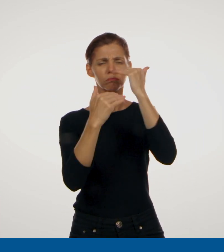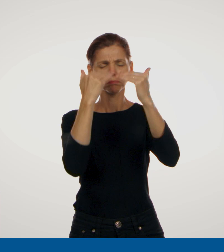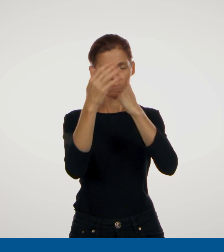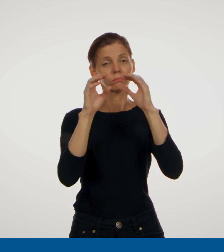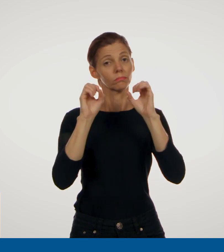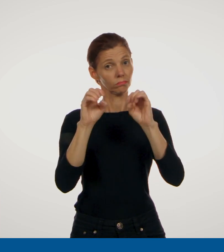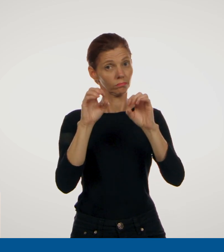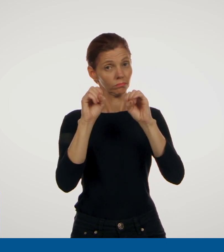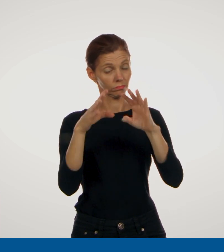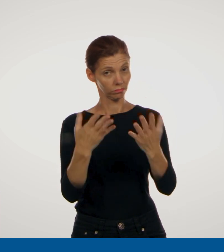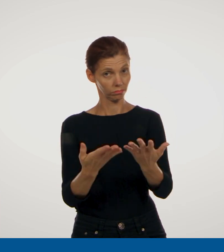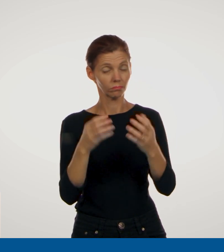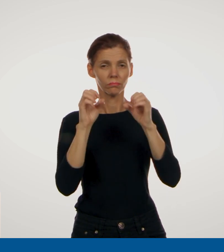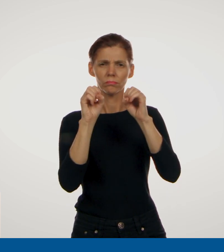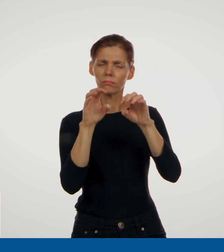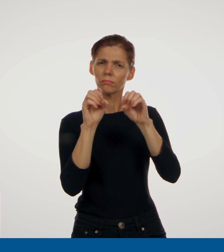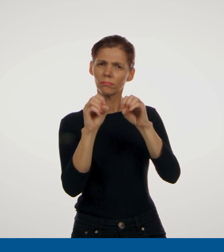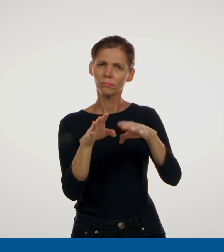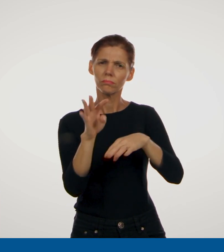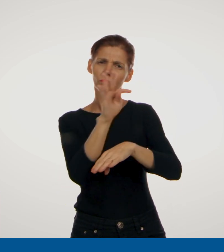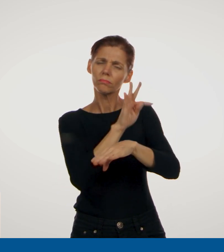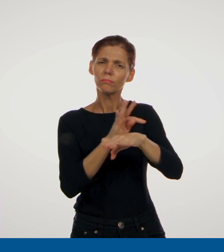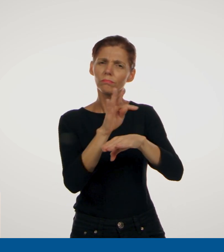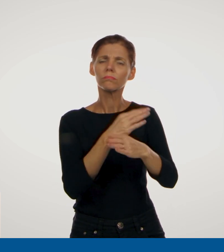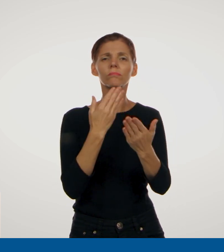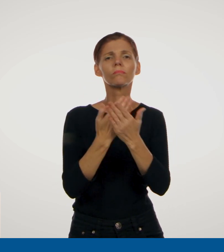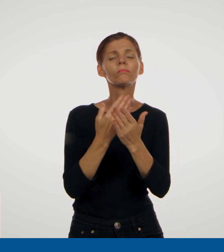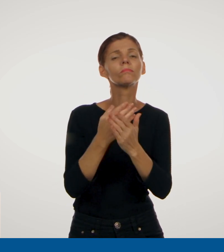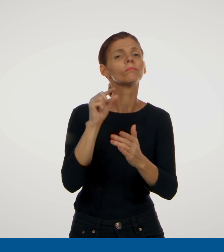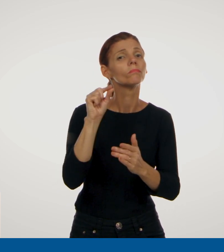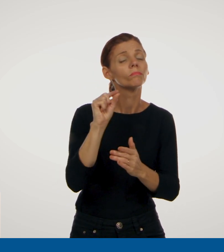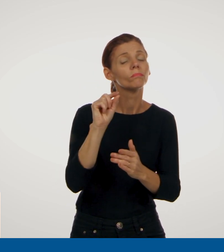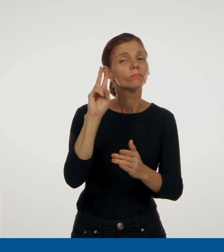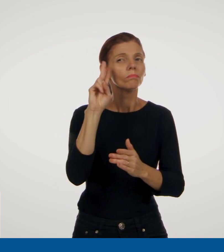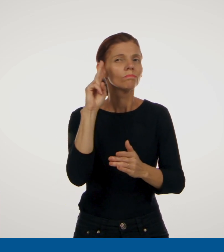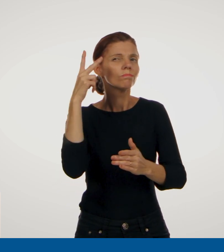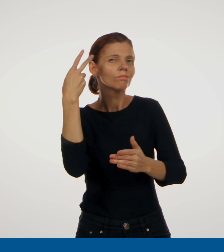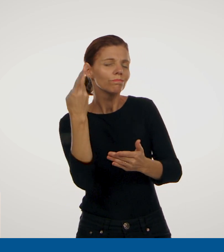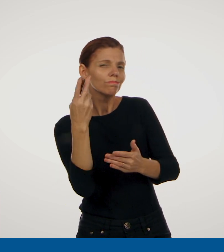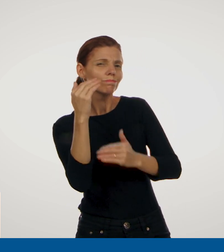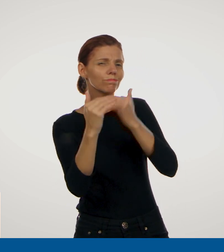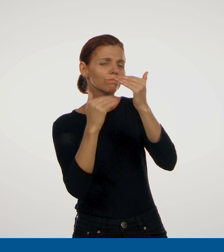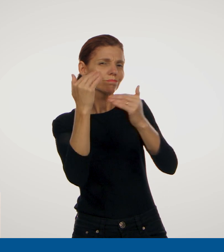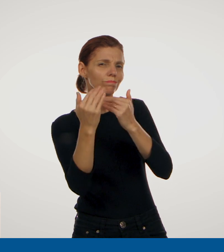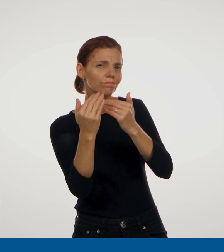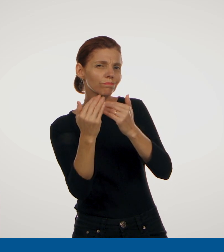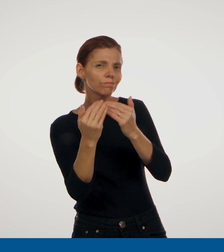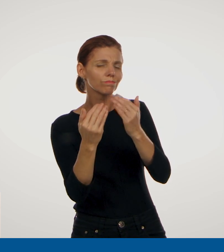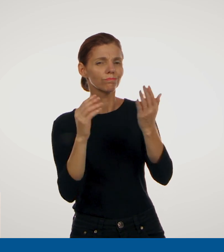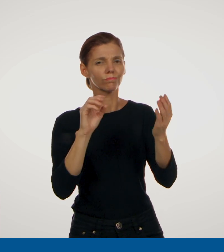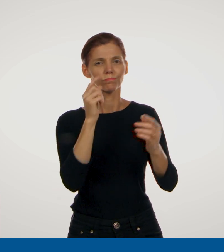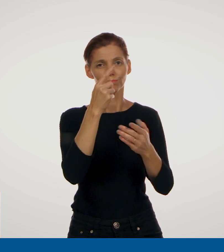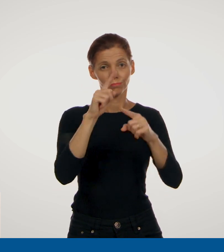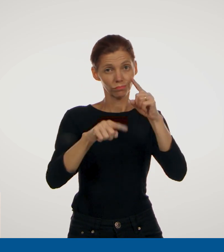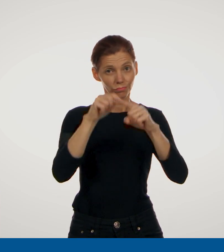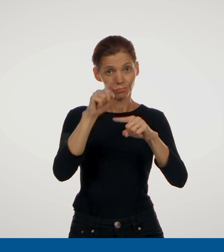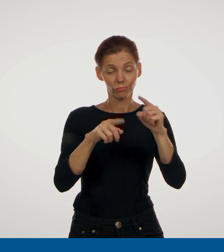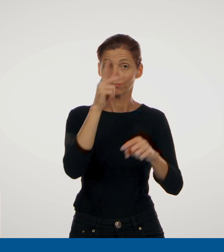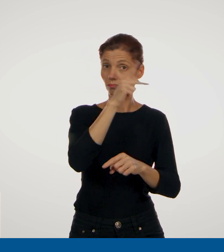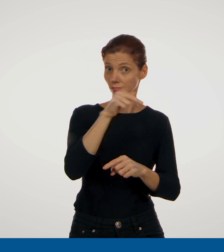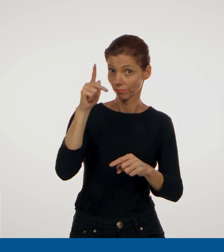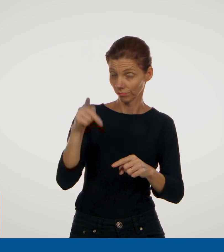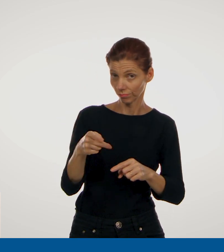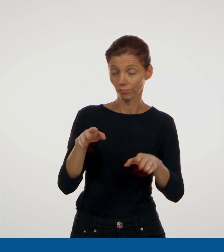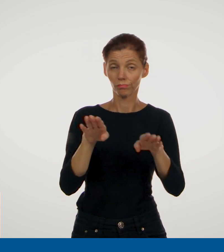características do processo de educação. Na educação formal, se estuda o processo bipolar da interação entre a atividade educacional do